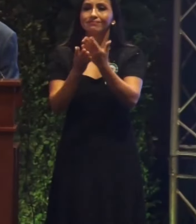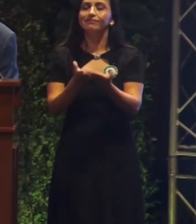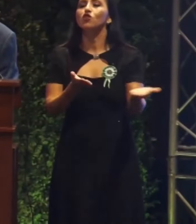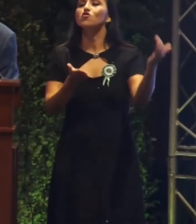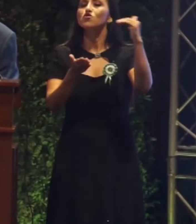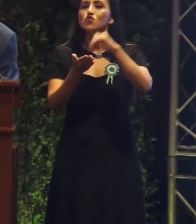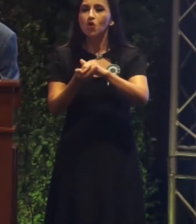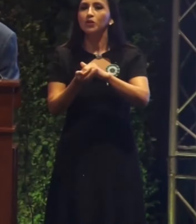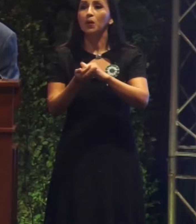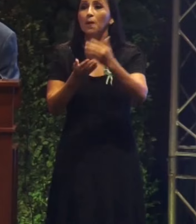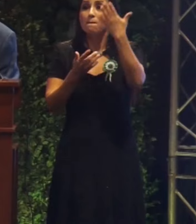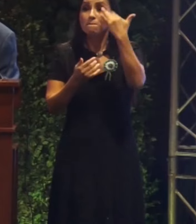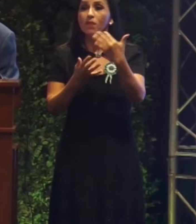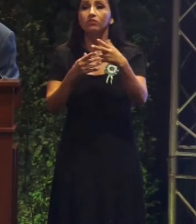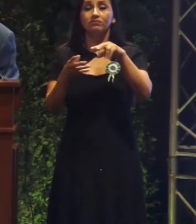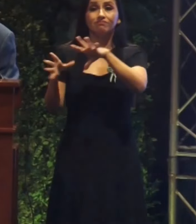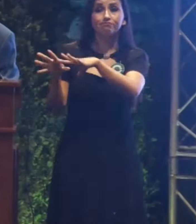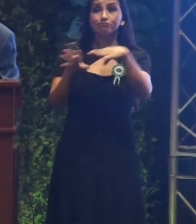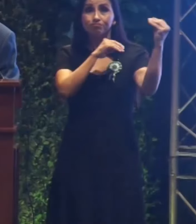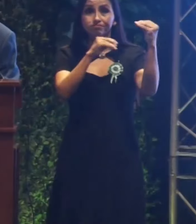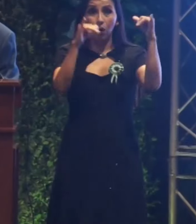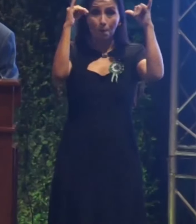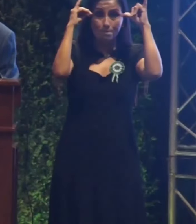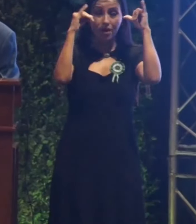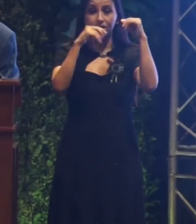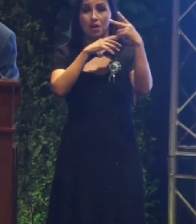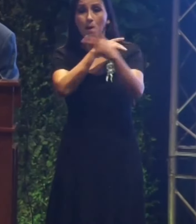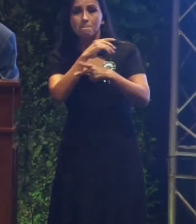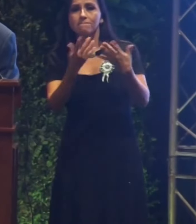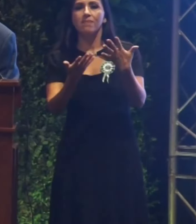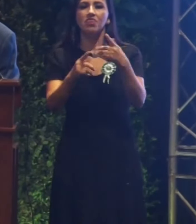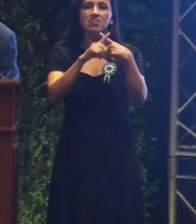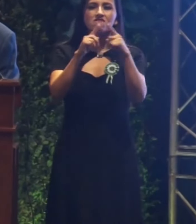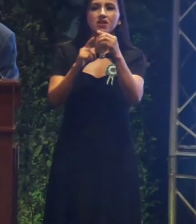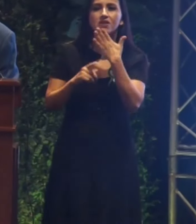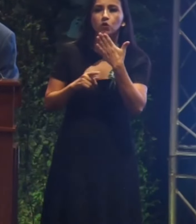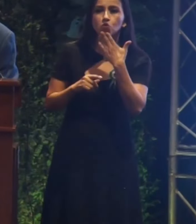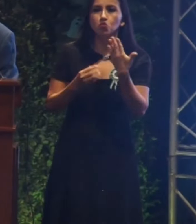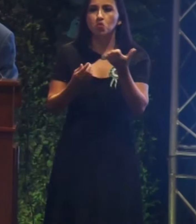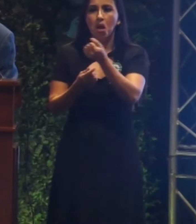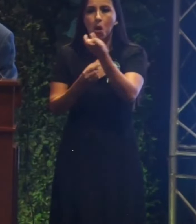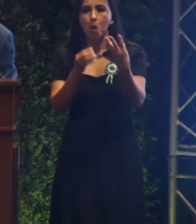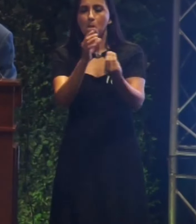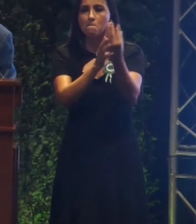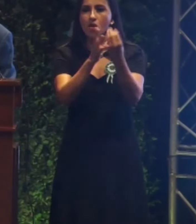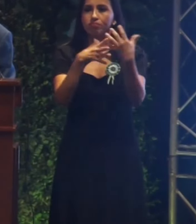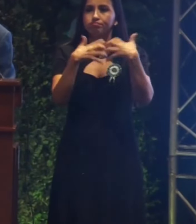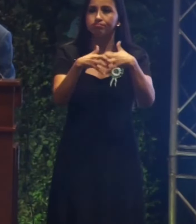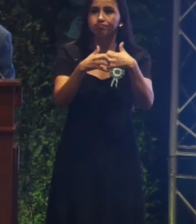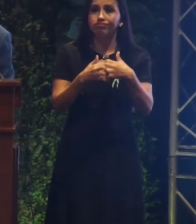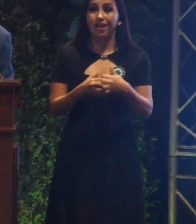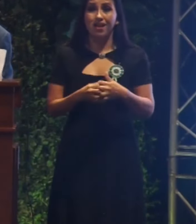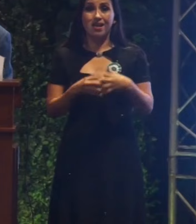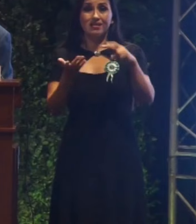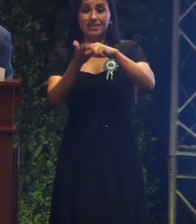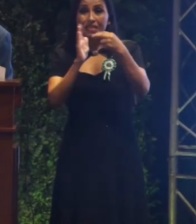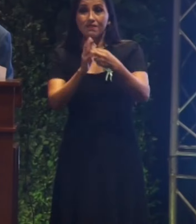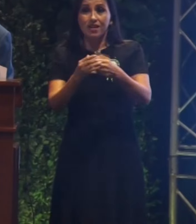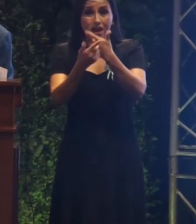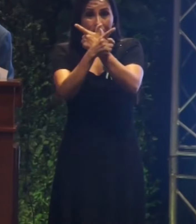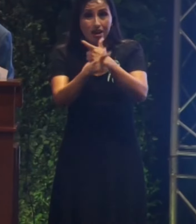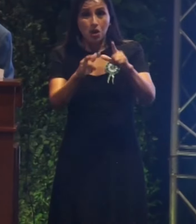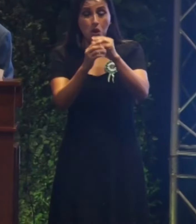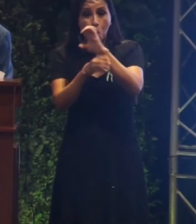hoy, porque la exportación de ganado, azúcares y algunos productos industriales no es liberada a plenitud.